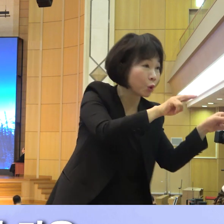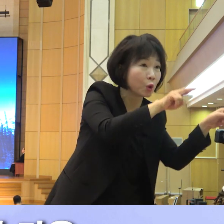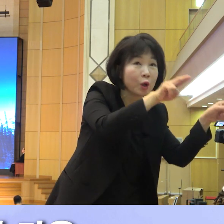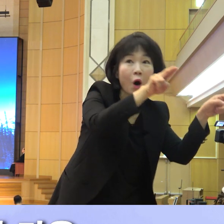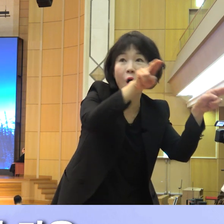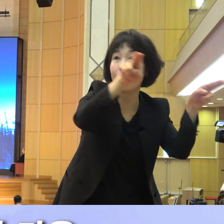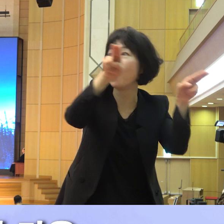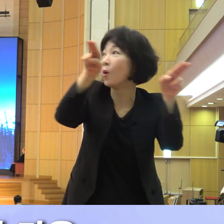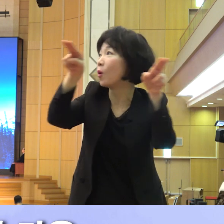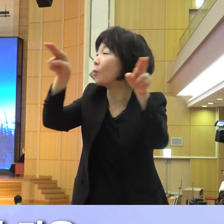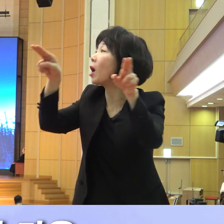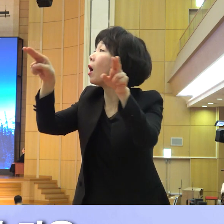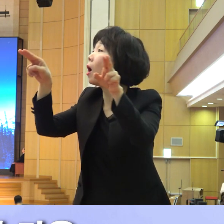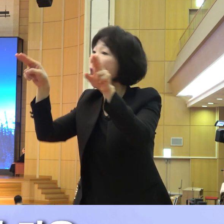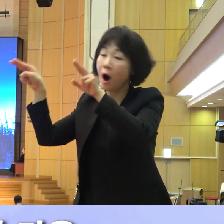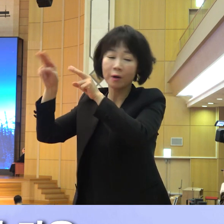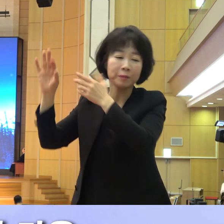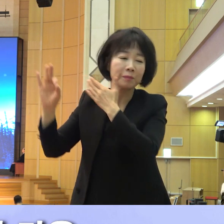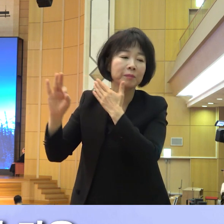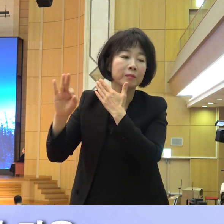주위를 둘러보면